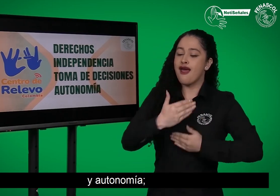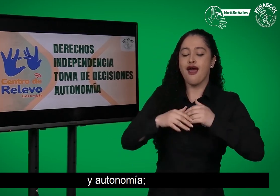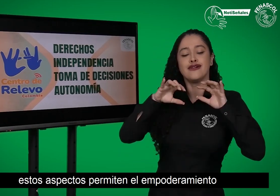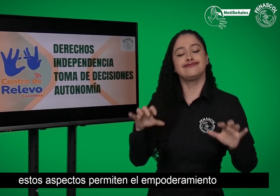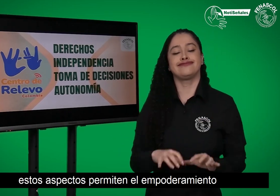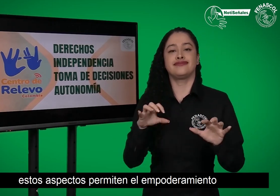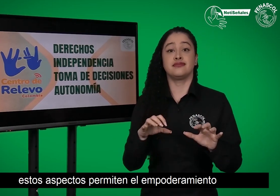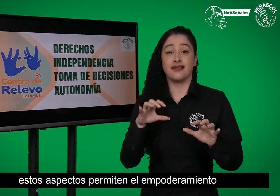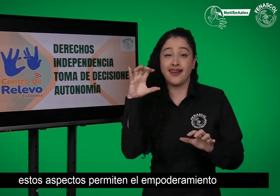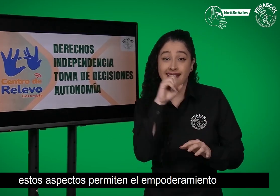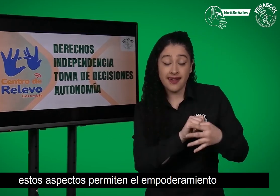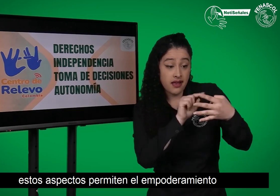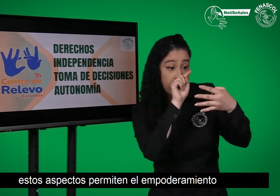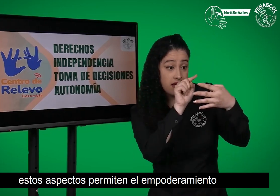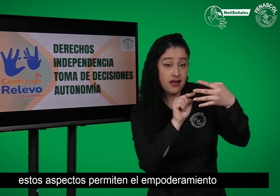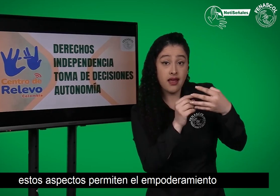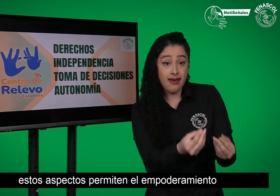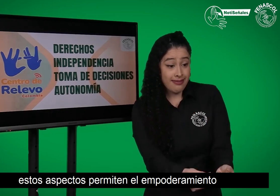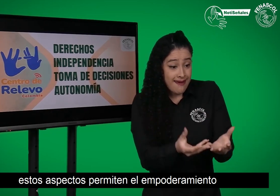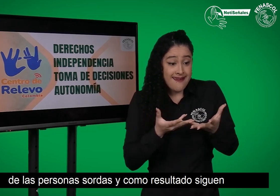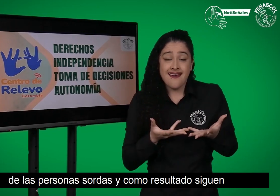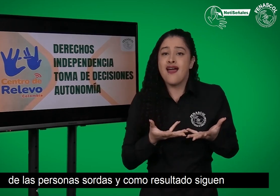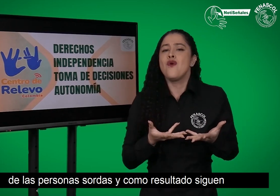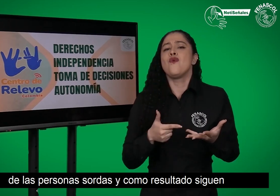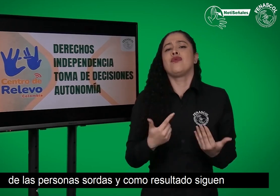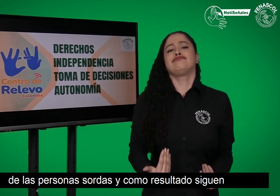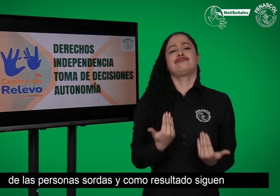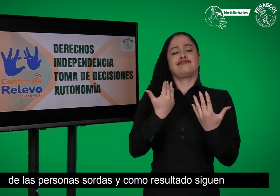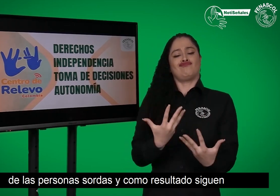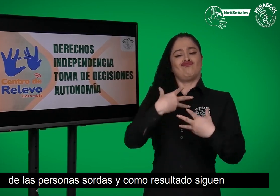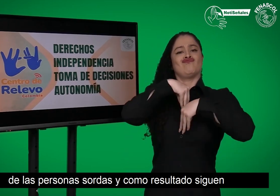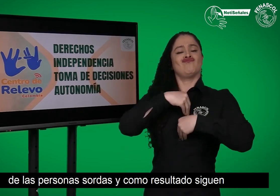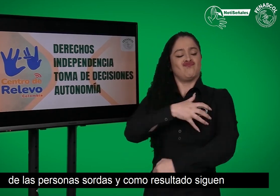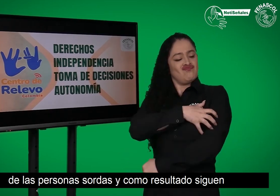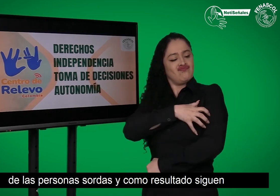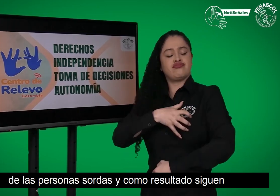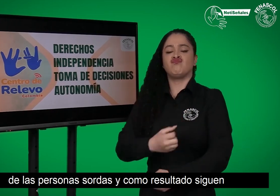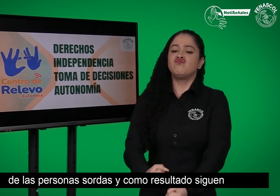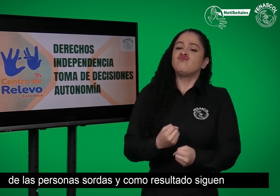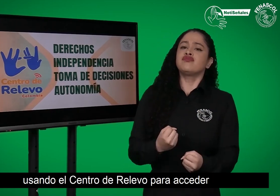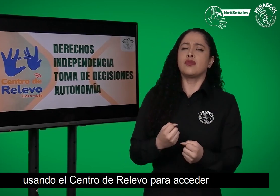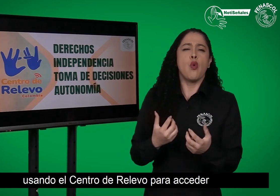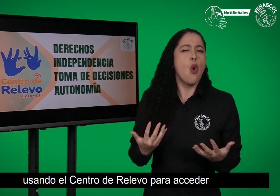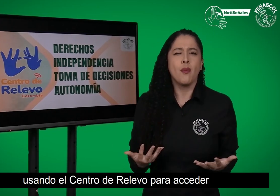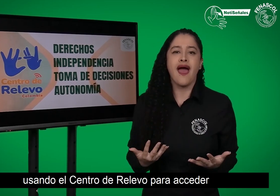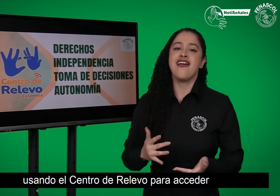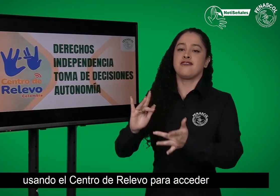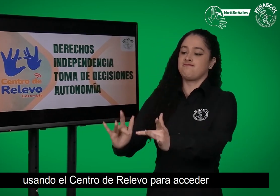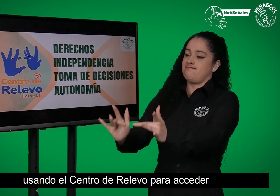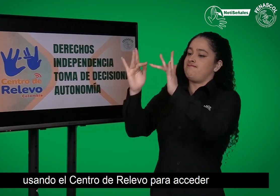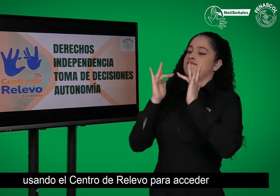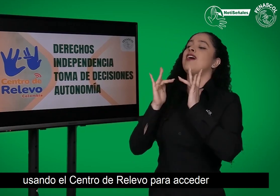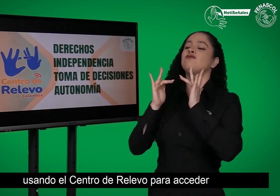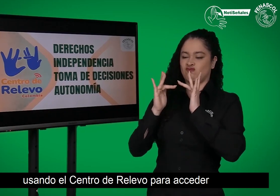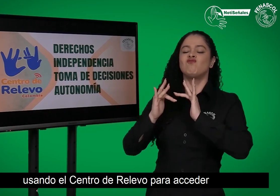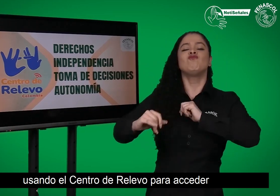Estos aspectos permiten el empoderamiento de las personas sordas y como resultado siguen usando el Centro de Relevo para